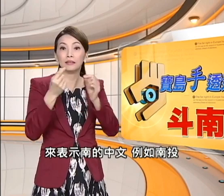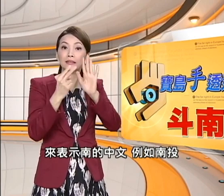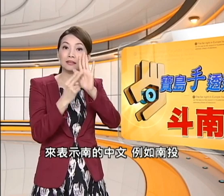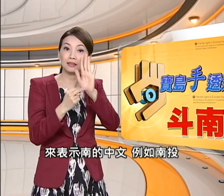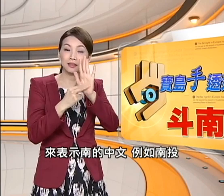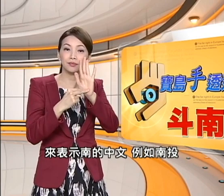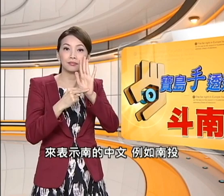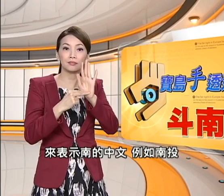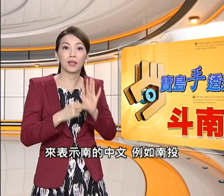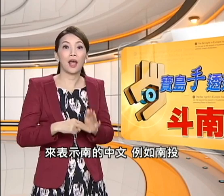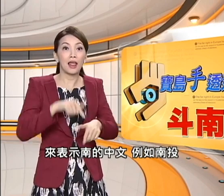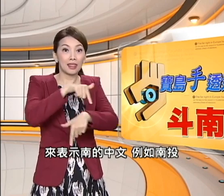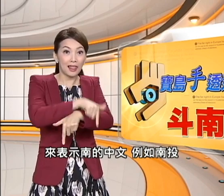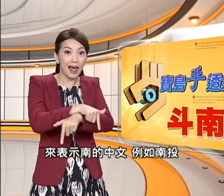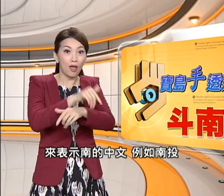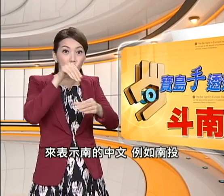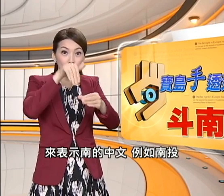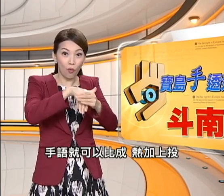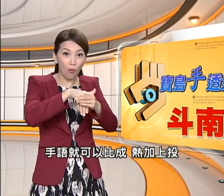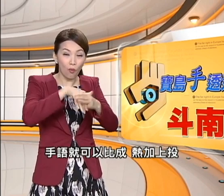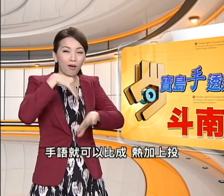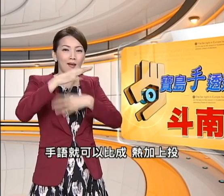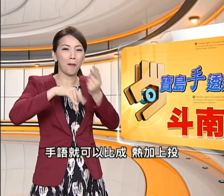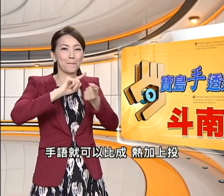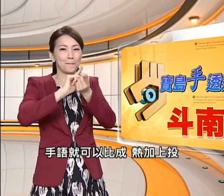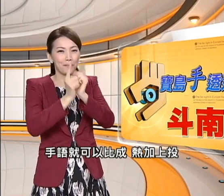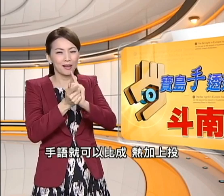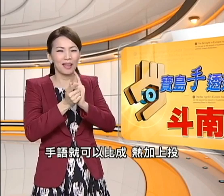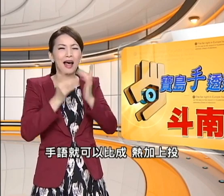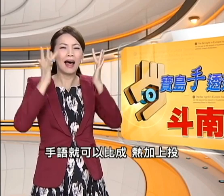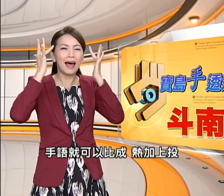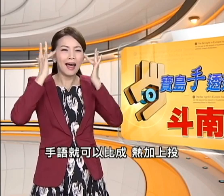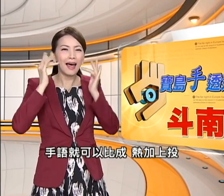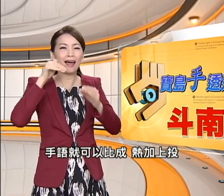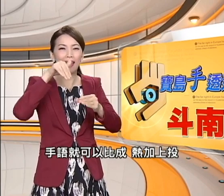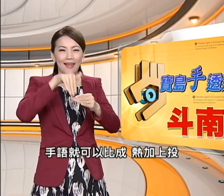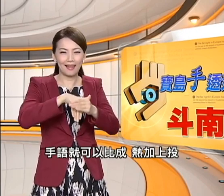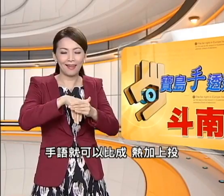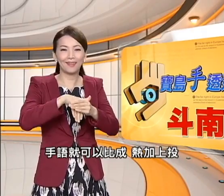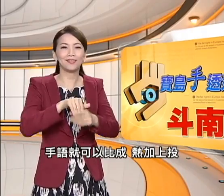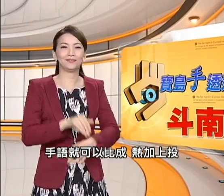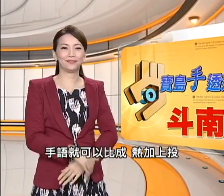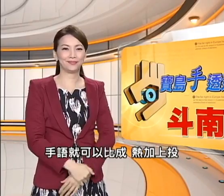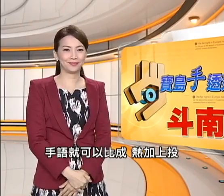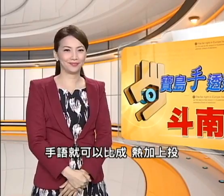例如南投，手语就可以比成热加上投。